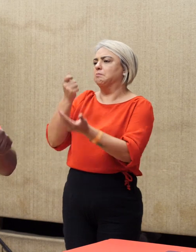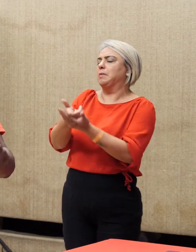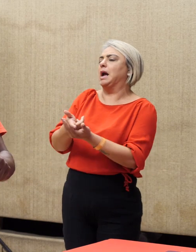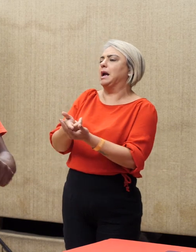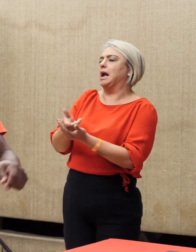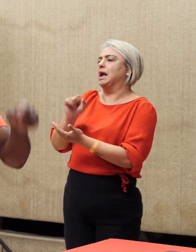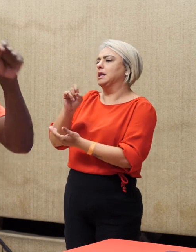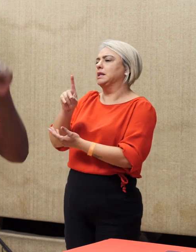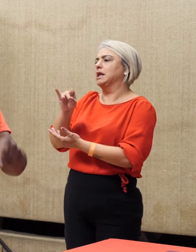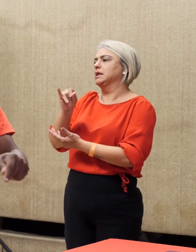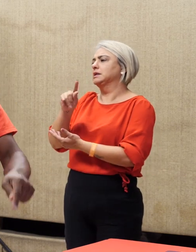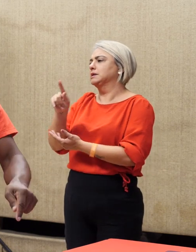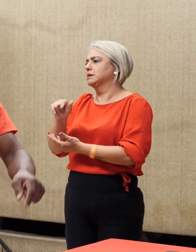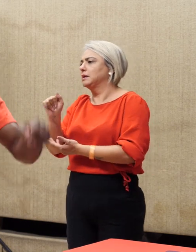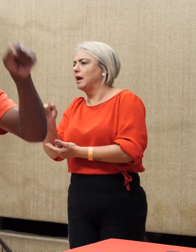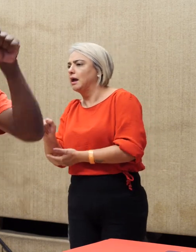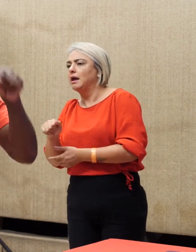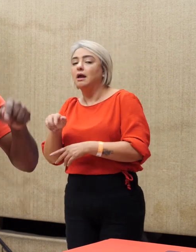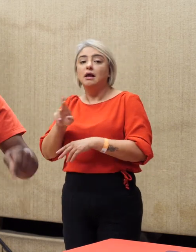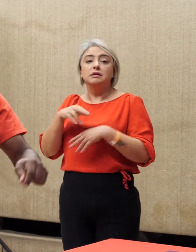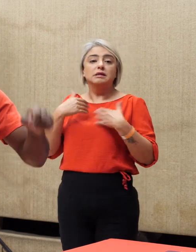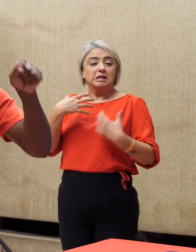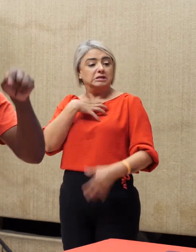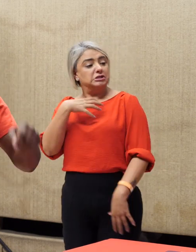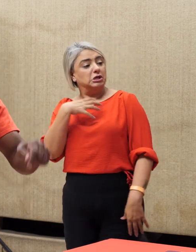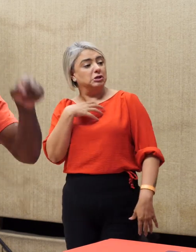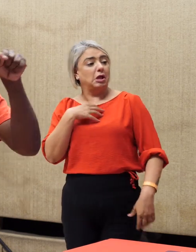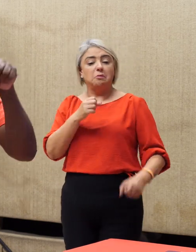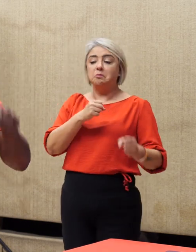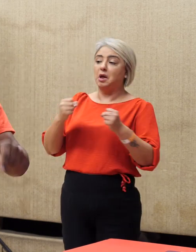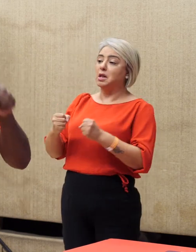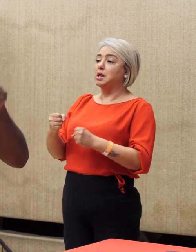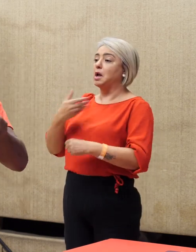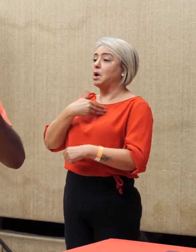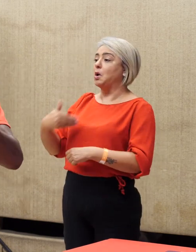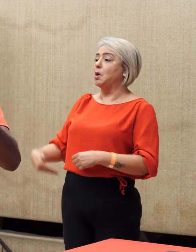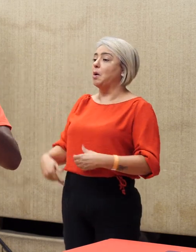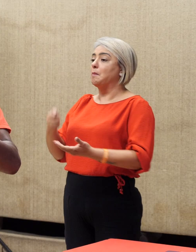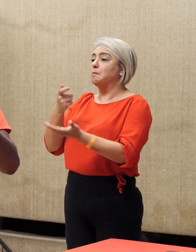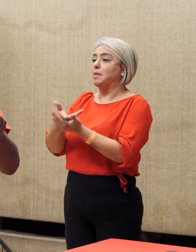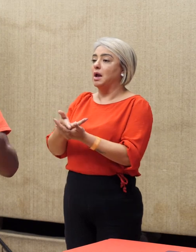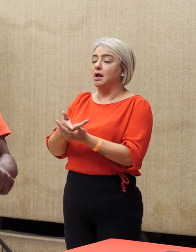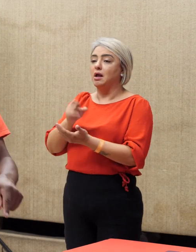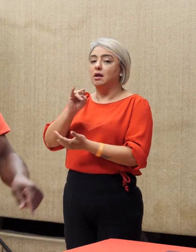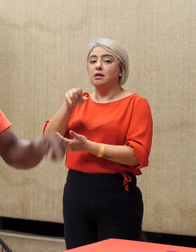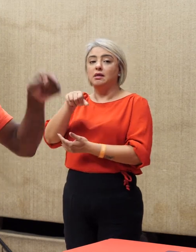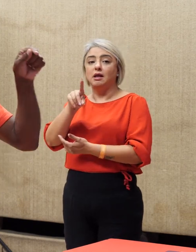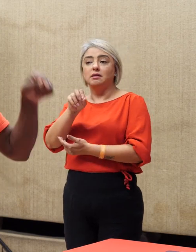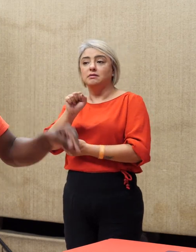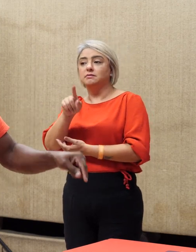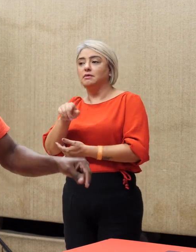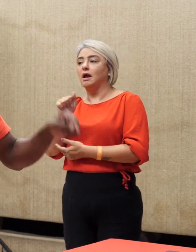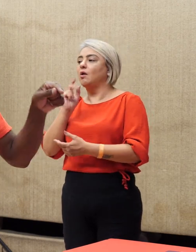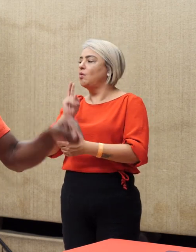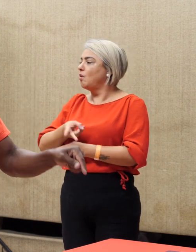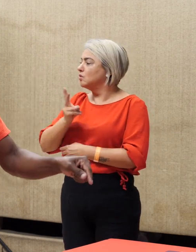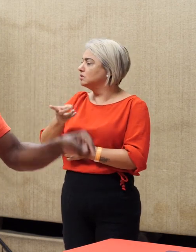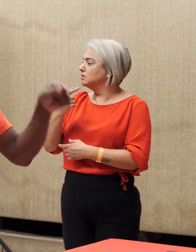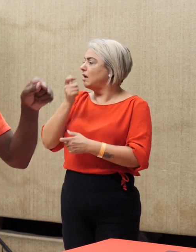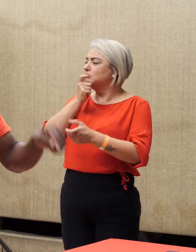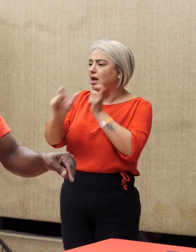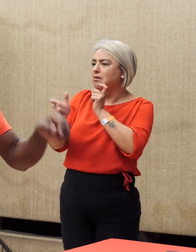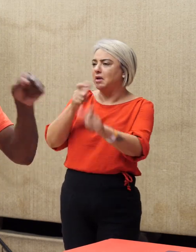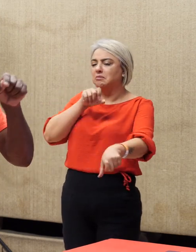essa indenização, porque enquanto eles se sentir num poder de que é o Estado quem deve pagar essas indenizações, eles vão continuar